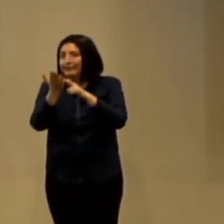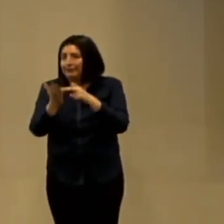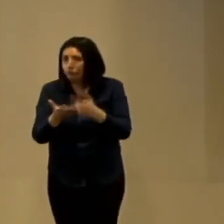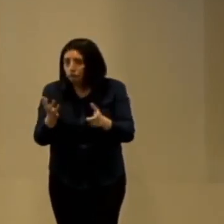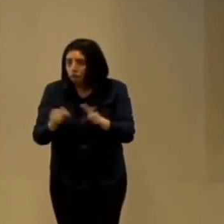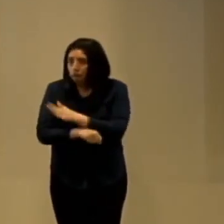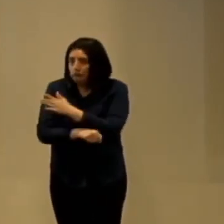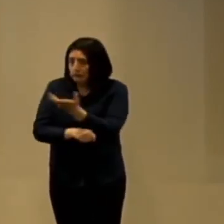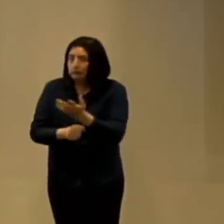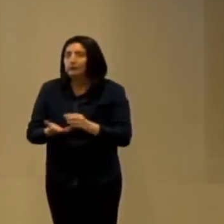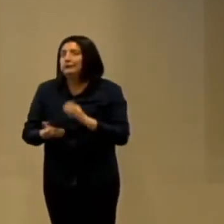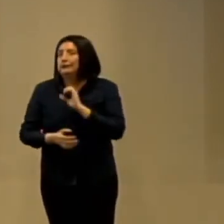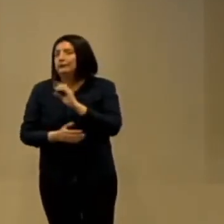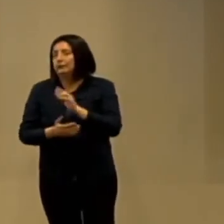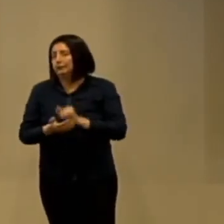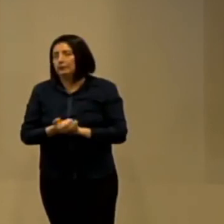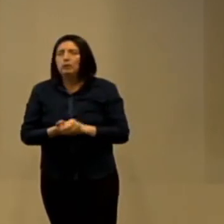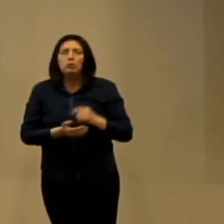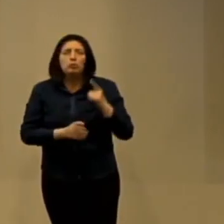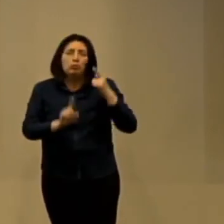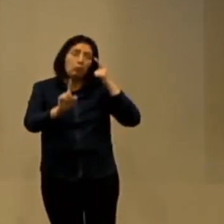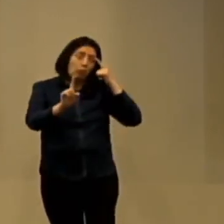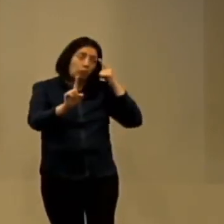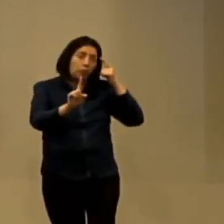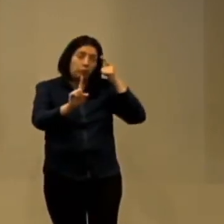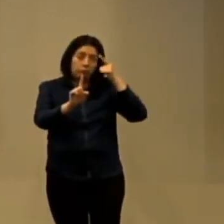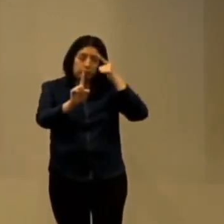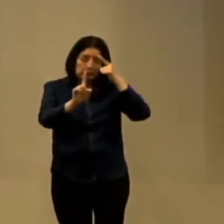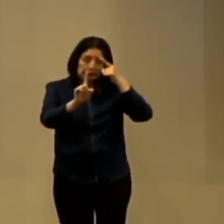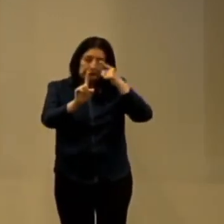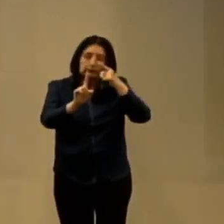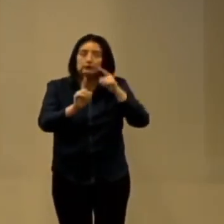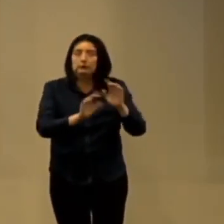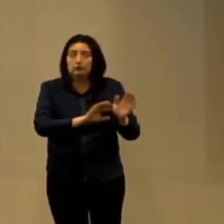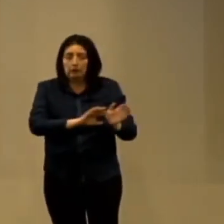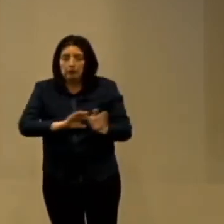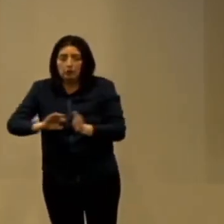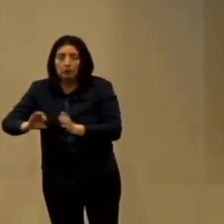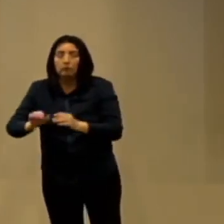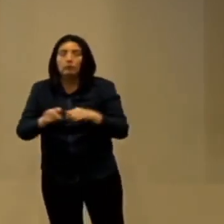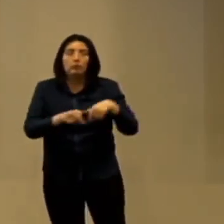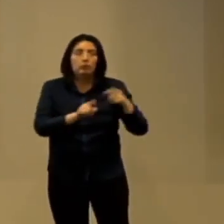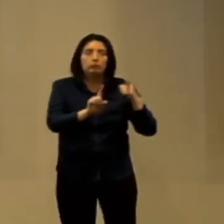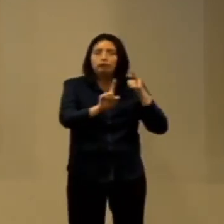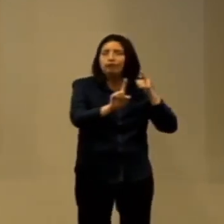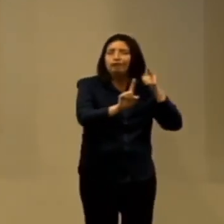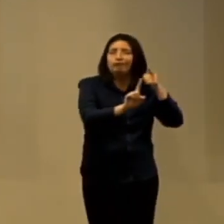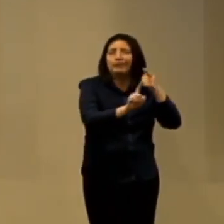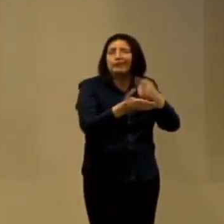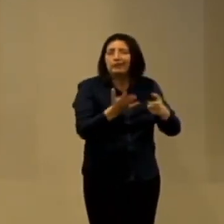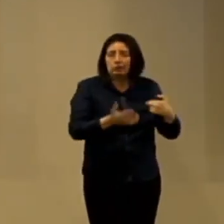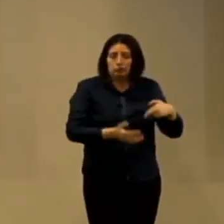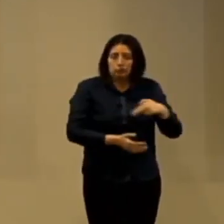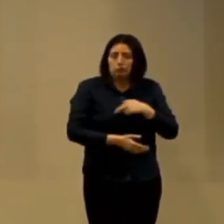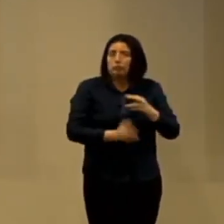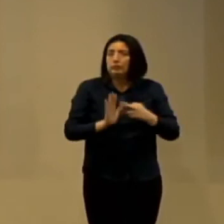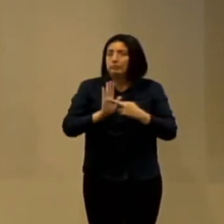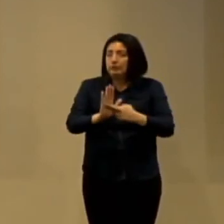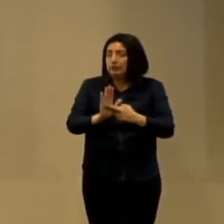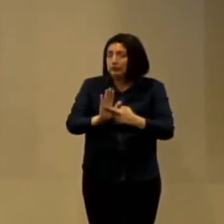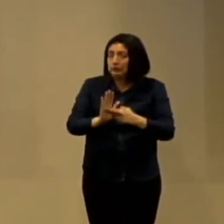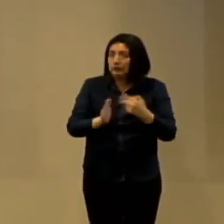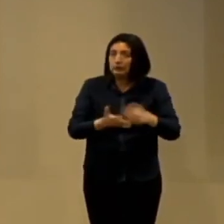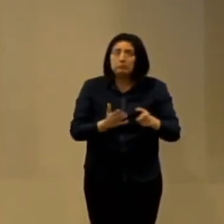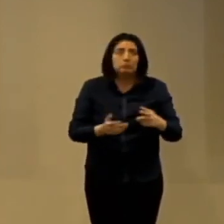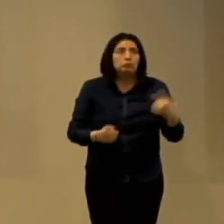integral. Y uno de los retos, lo pongo así como un paréntesis o un desafío, es nosotros representamos a la discapacidad solo